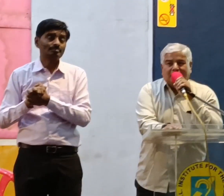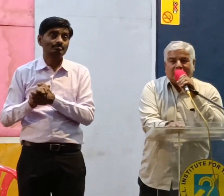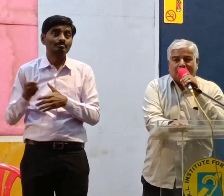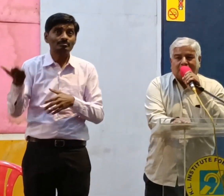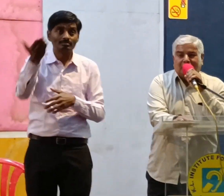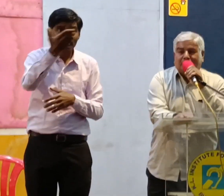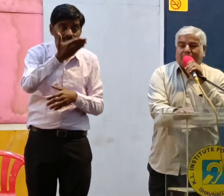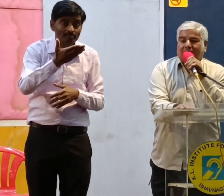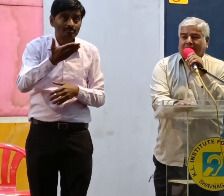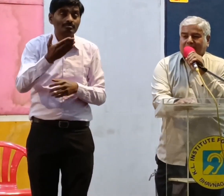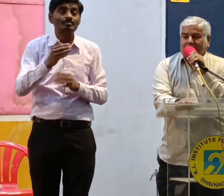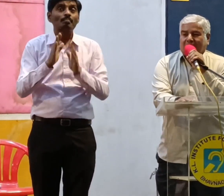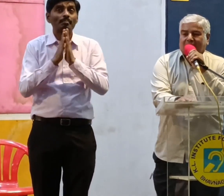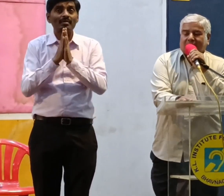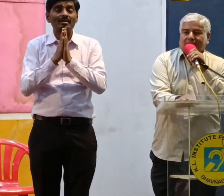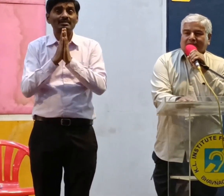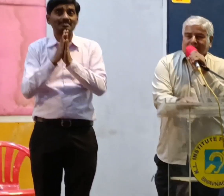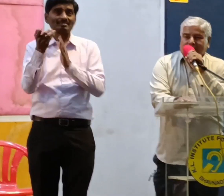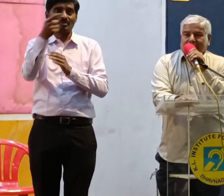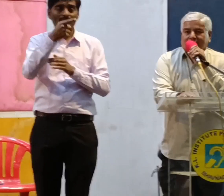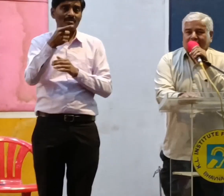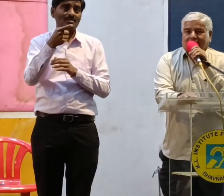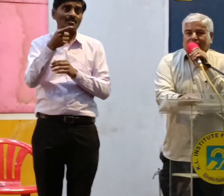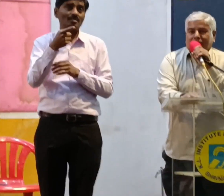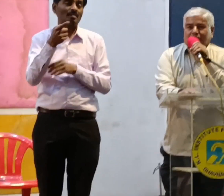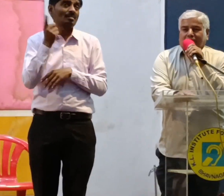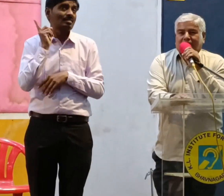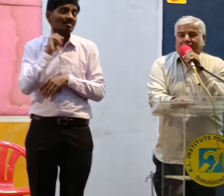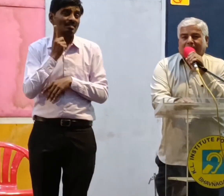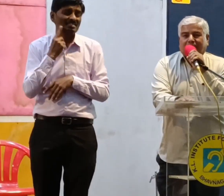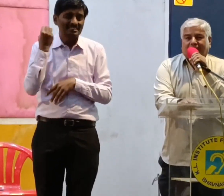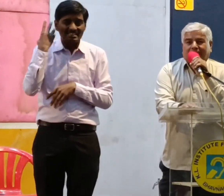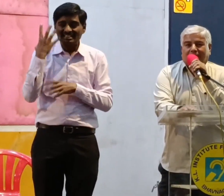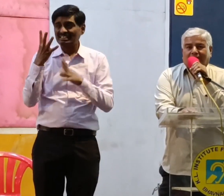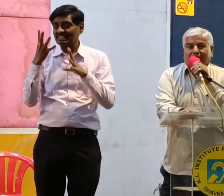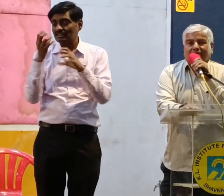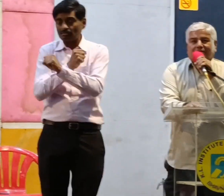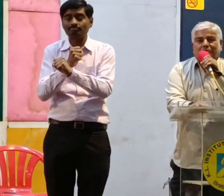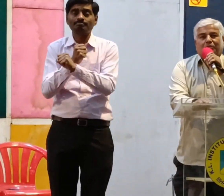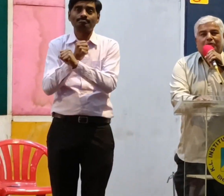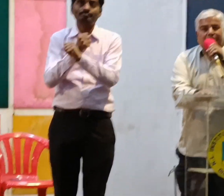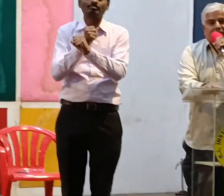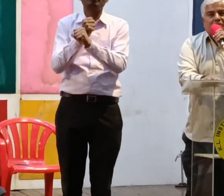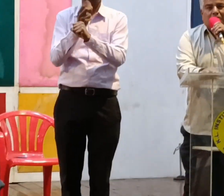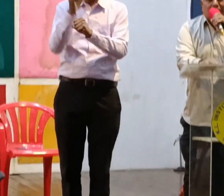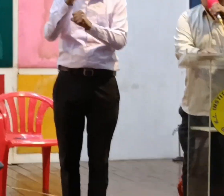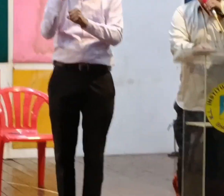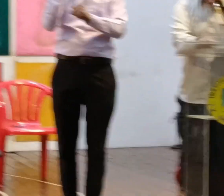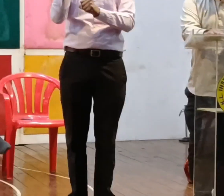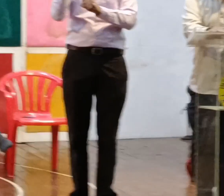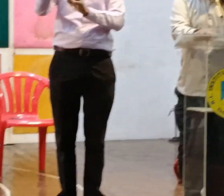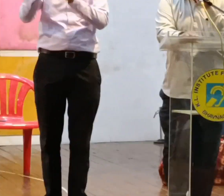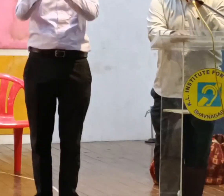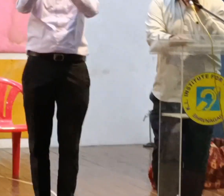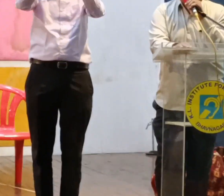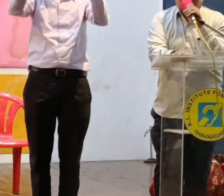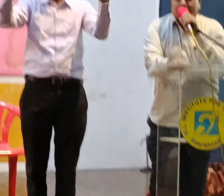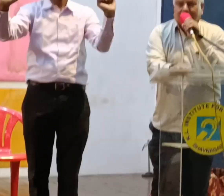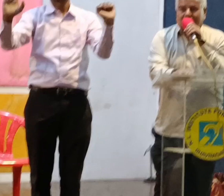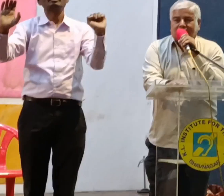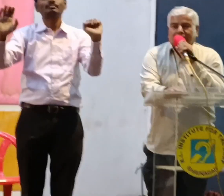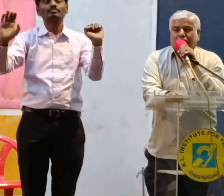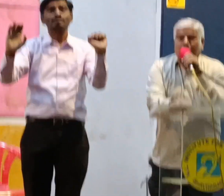તમને પણ બધાને ભગવાને ભલે એક વસ્તુ નથી આપી એને બદલે ઘણું બધું આપી દીધું હોય છે અને એનો તમારે